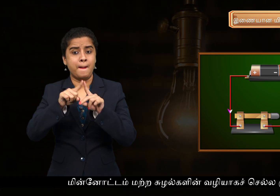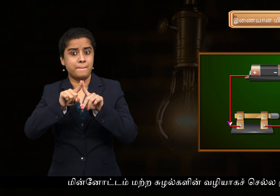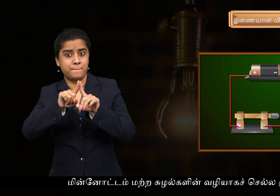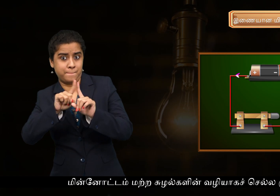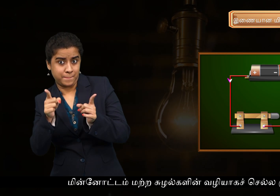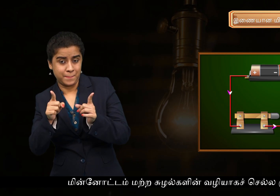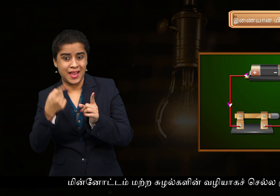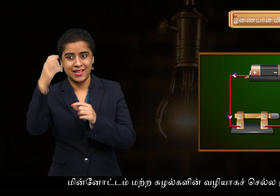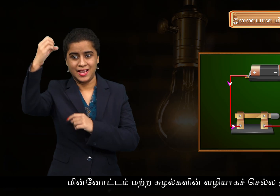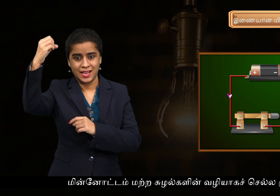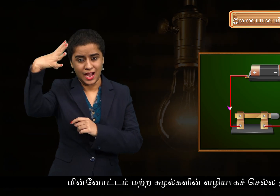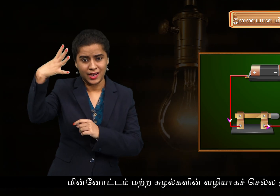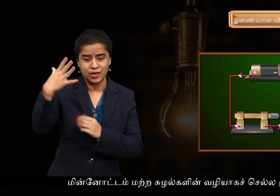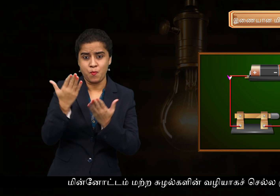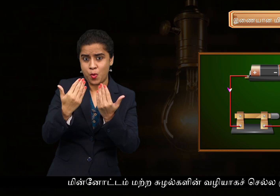முடியும்.